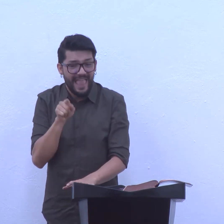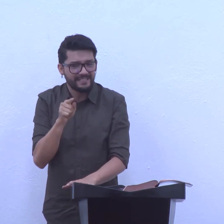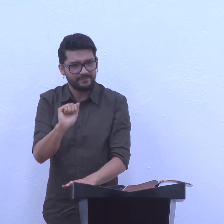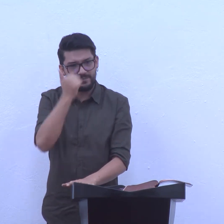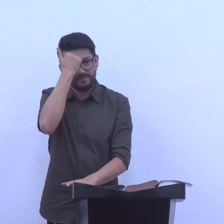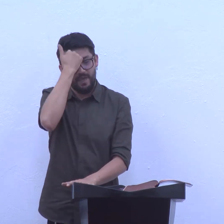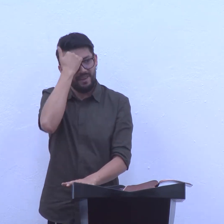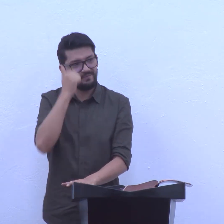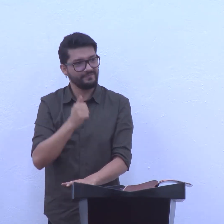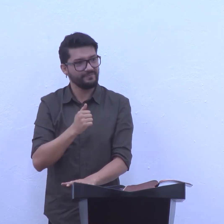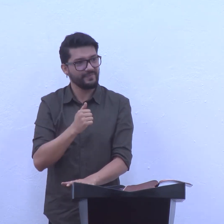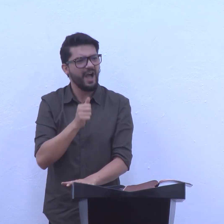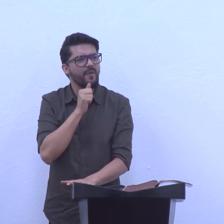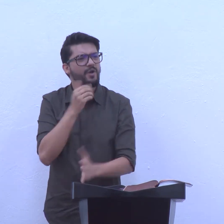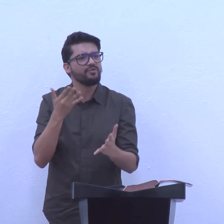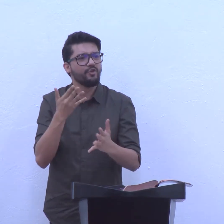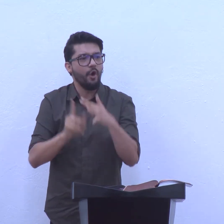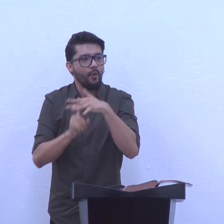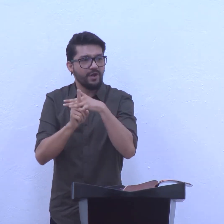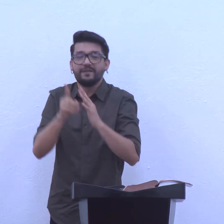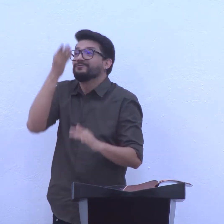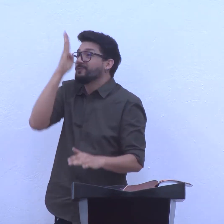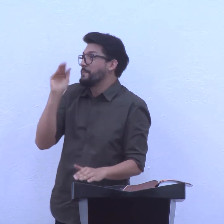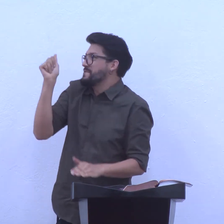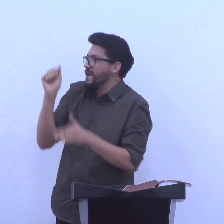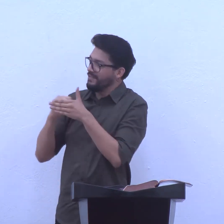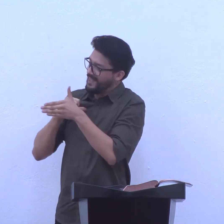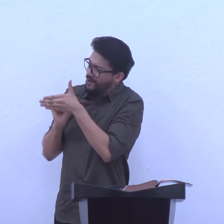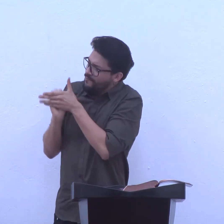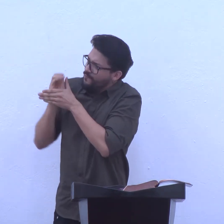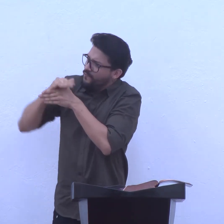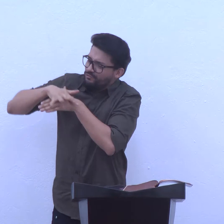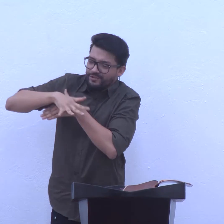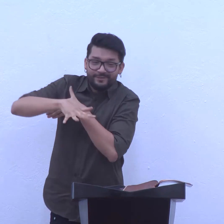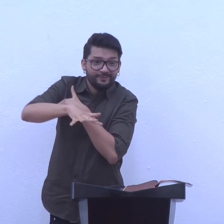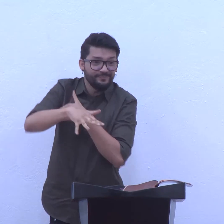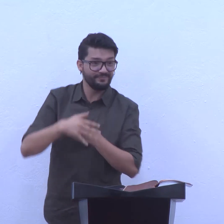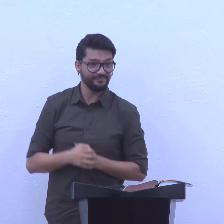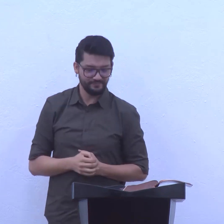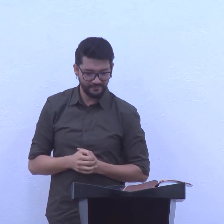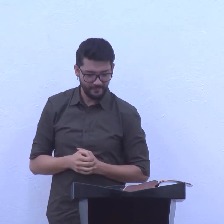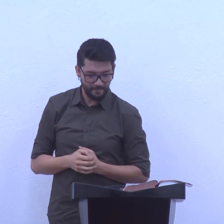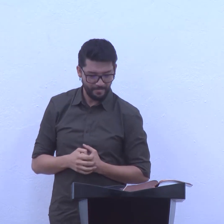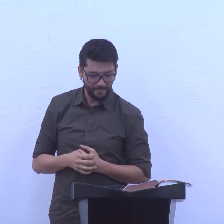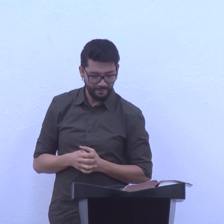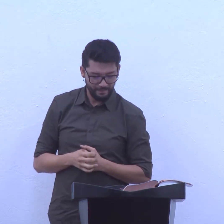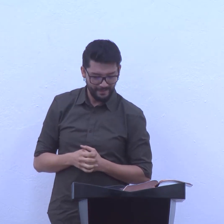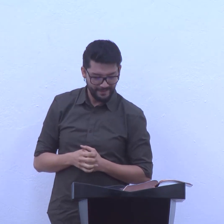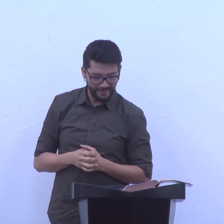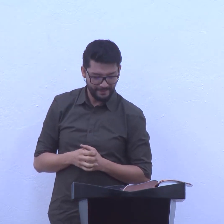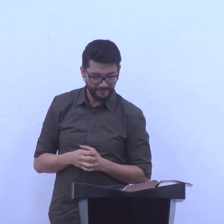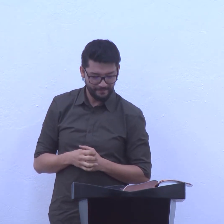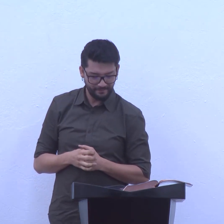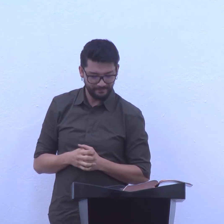Y Dios lo permite porque Dios quiere mostrarse a ellos como esa fuente principal para que beban de